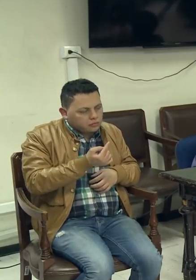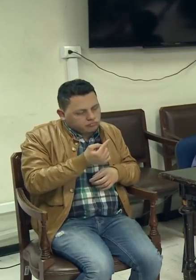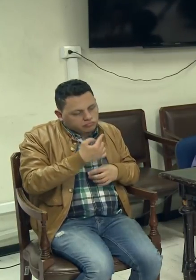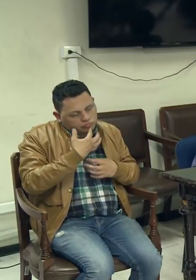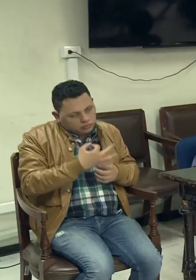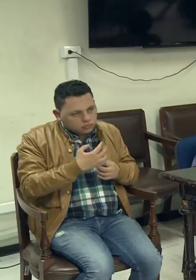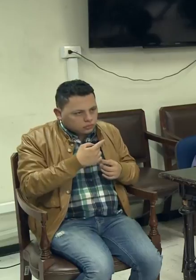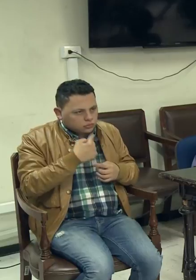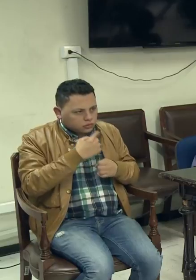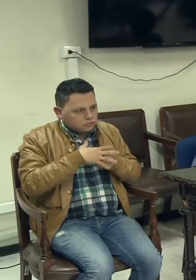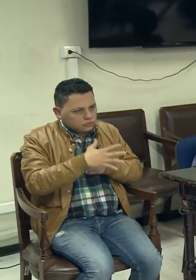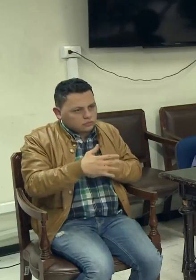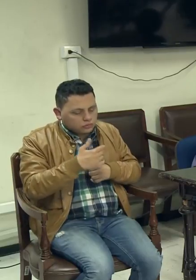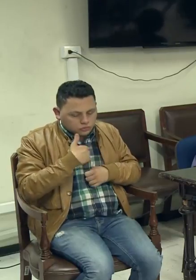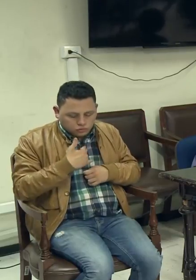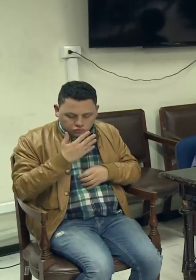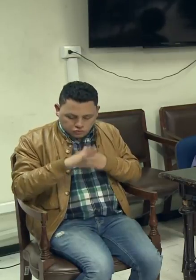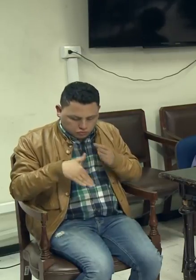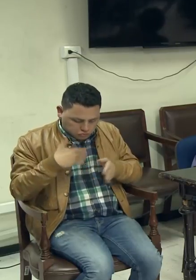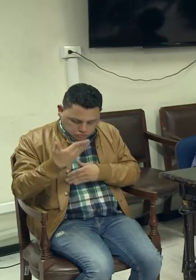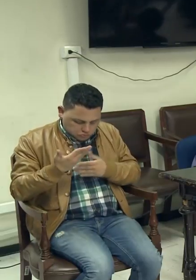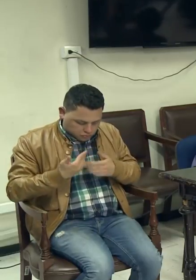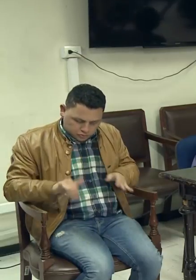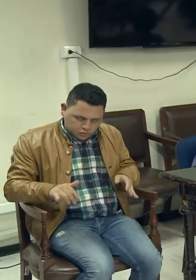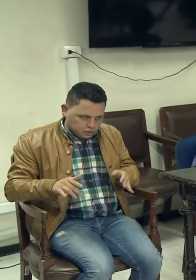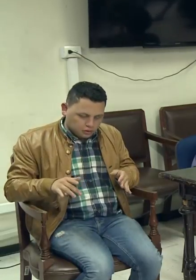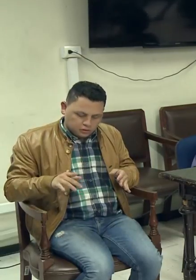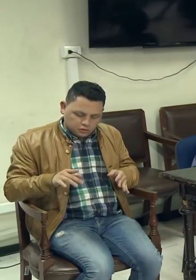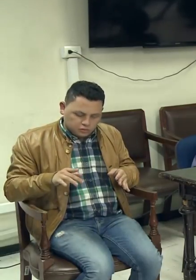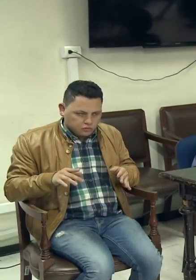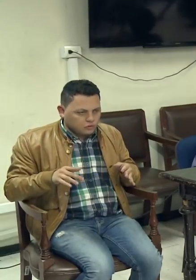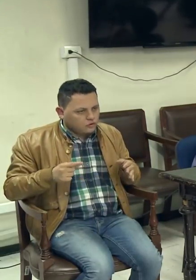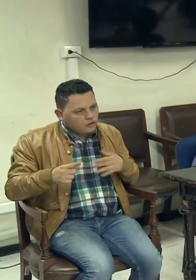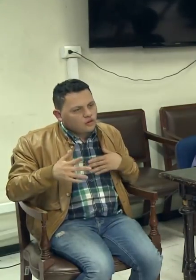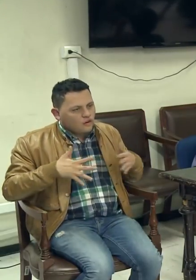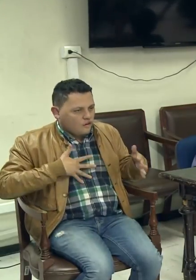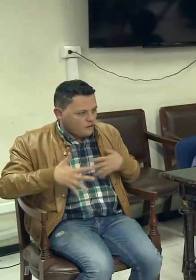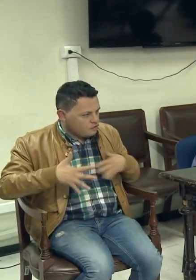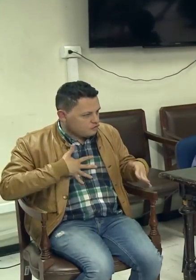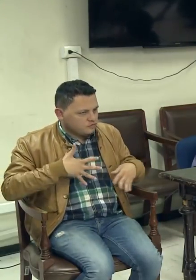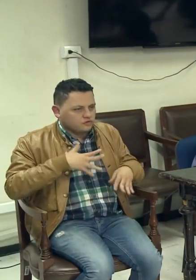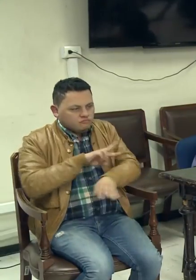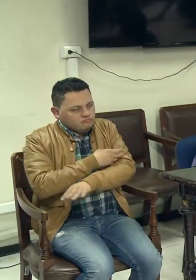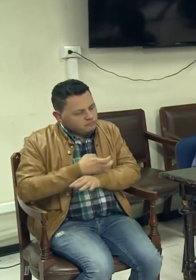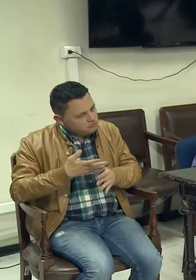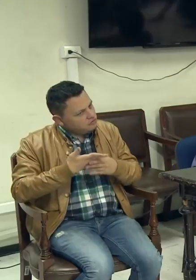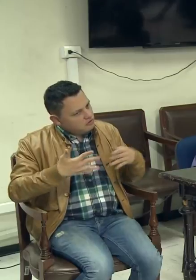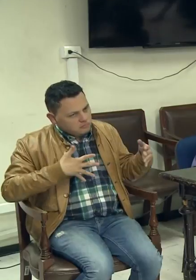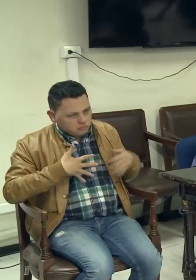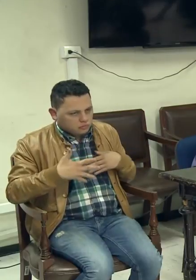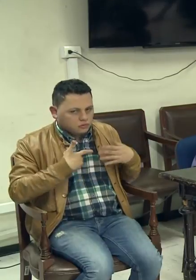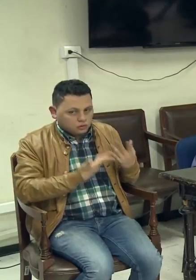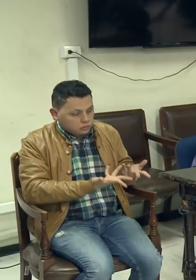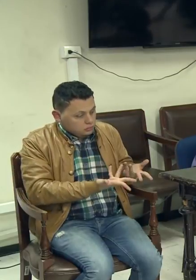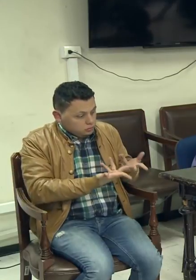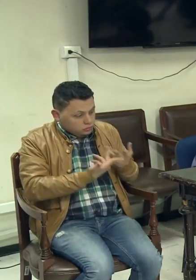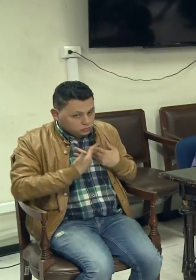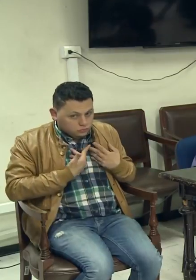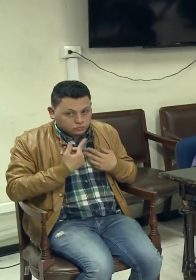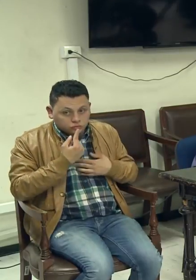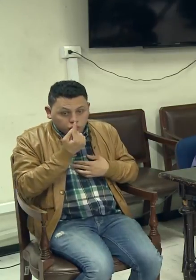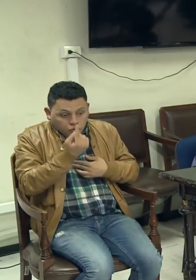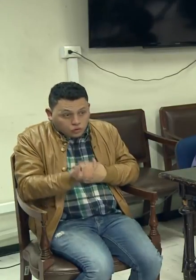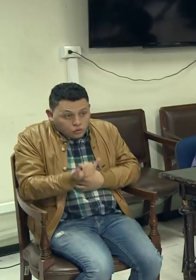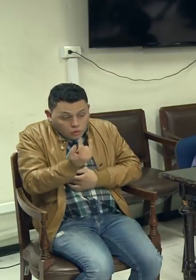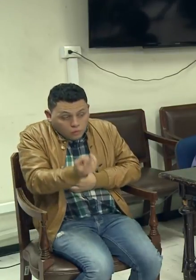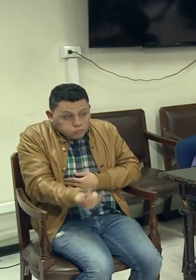fue maravilloso, después terminamos una obra colectiva y me enteré de que una de las